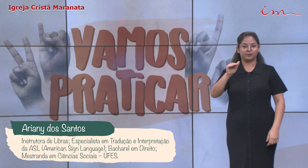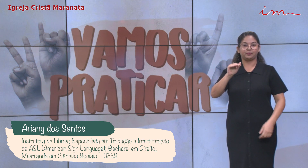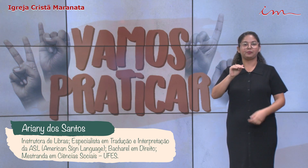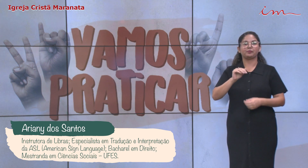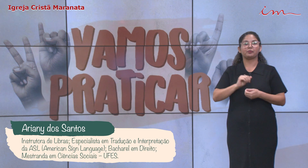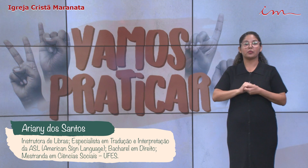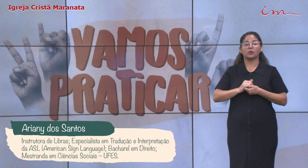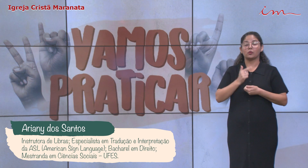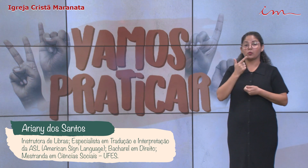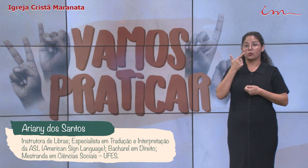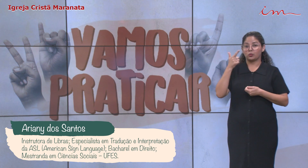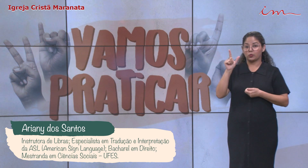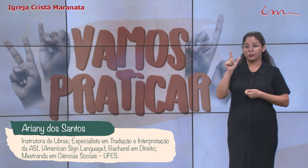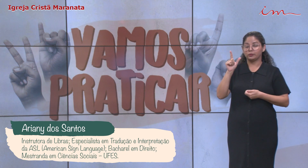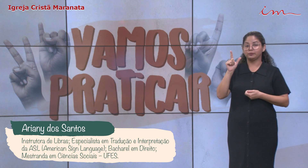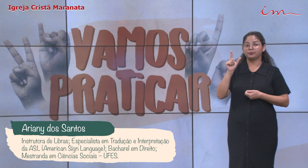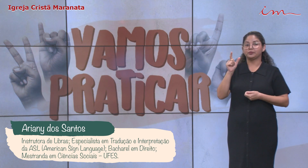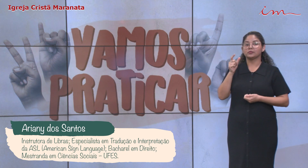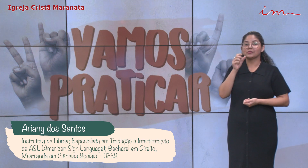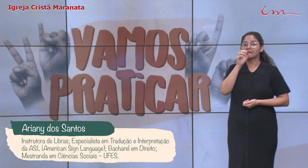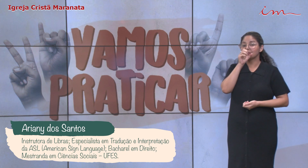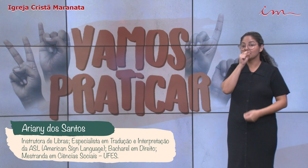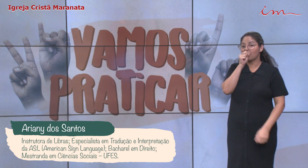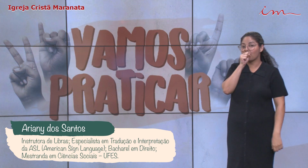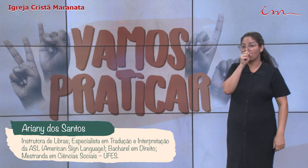às 7h30.